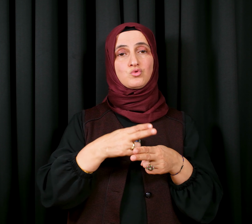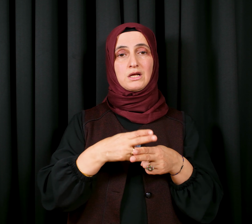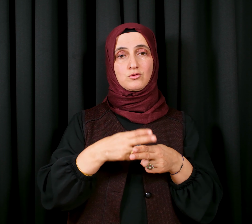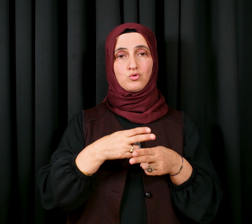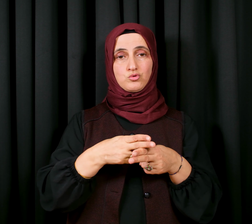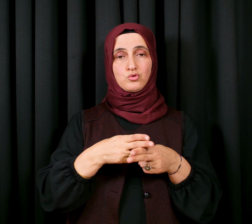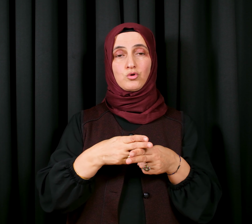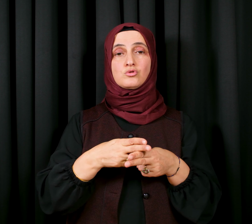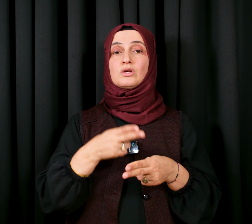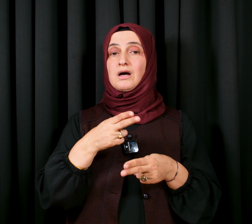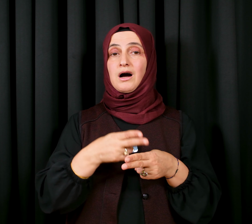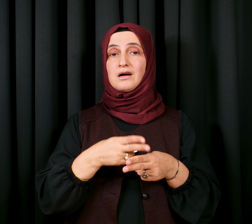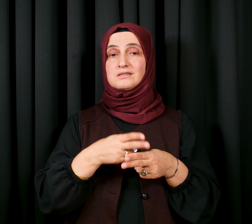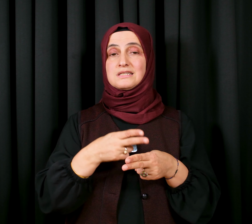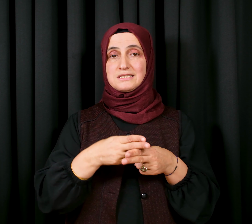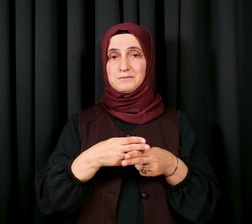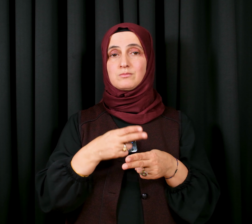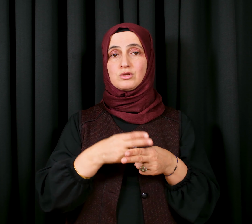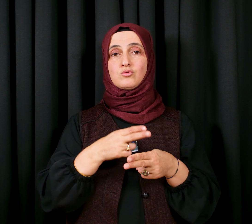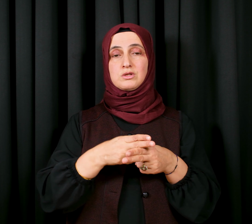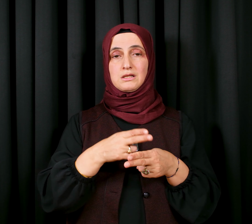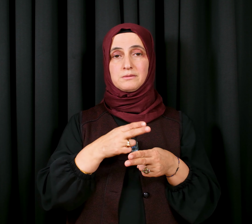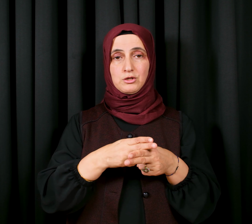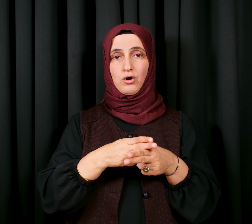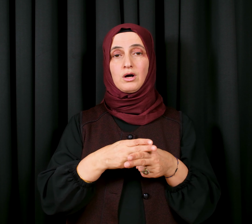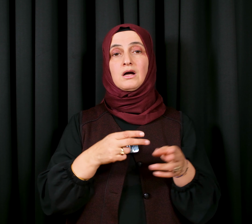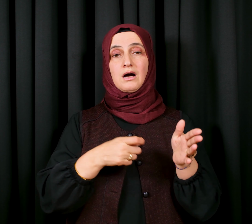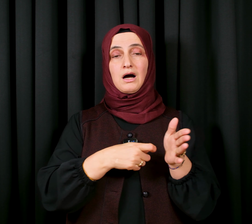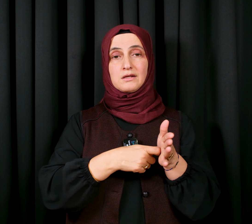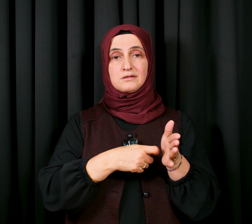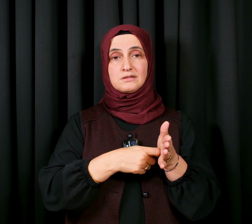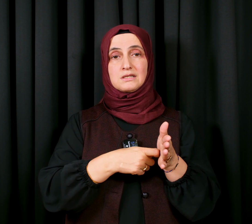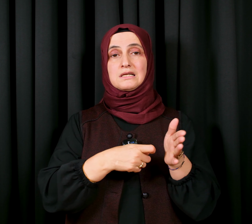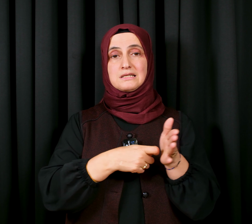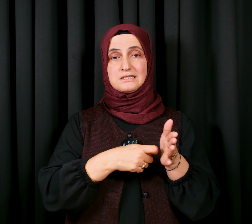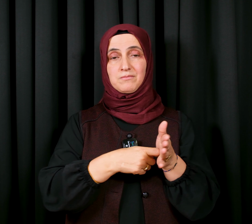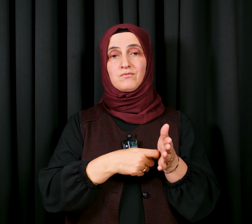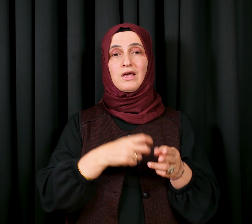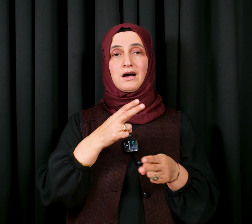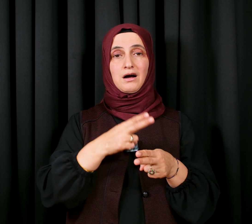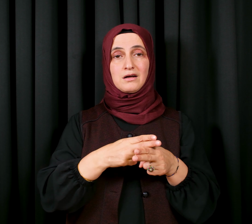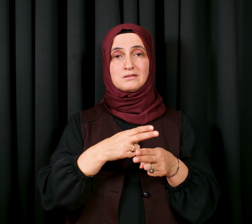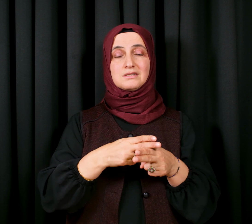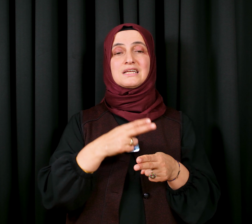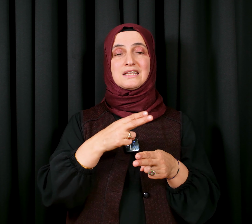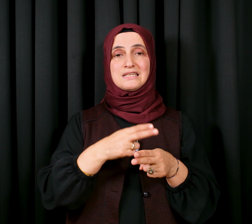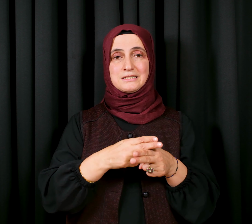üzerine dokunduruyoruz. Ad, isim de bu da kullanılabiliyor. Ad, isim veya ad, isim.